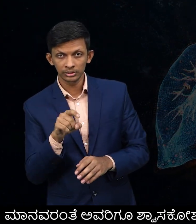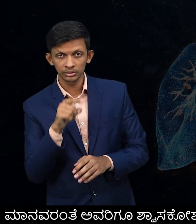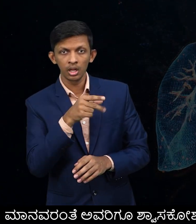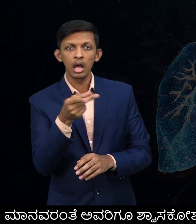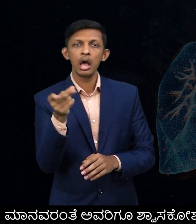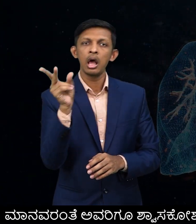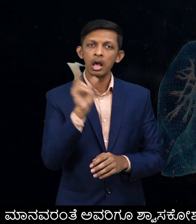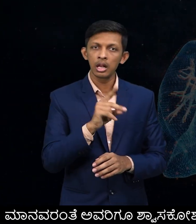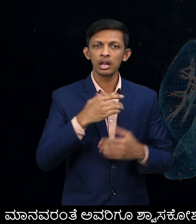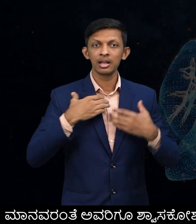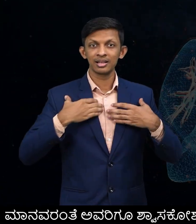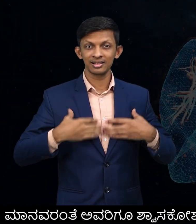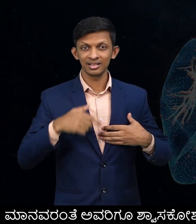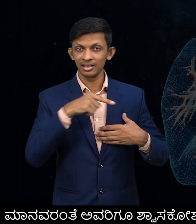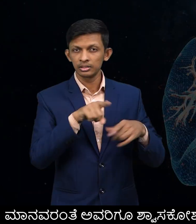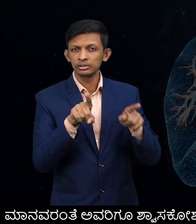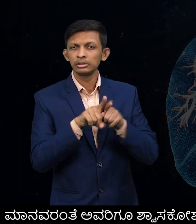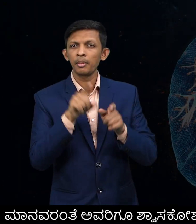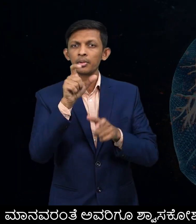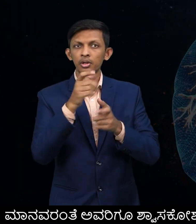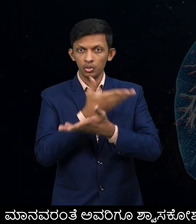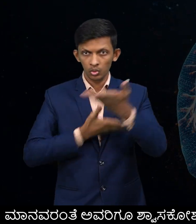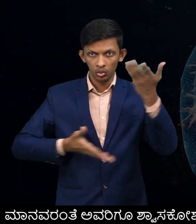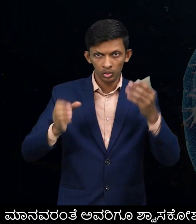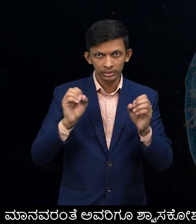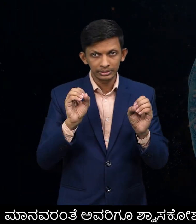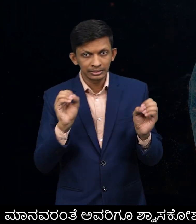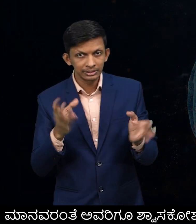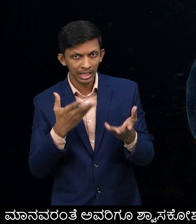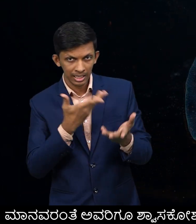ಮಾನವರಂತೆ ಅವರಿಗೂ ಶ್ವಾಸಕೋಶವಿದೆಯೇ? ನಾವು ಅದನ್ನು ಕಂಡುಹಿಡಿಯೋಣ.